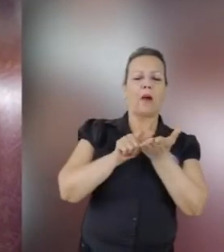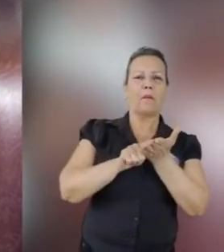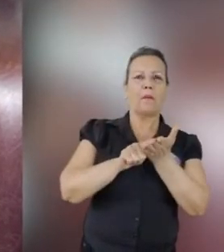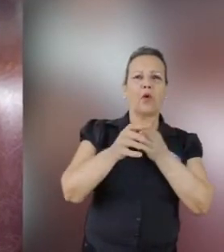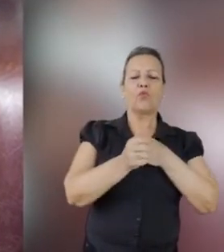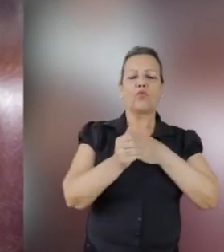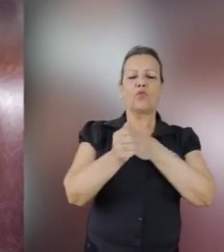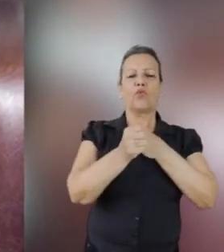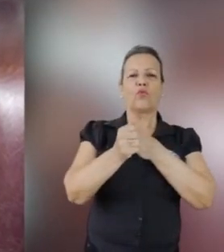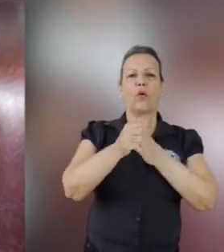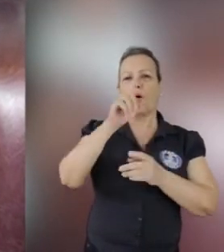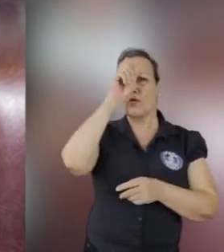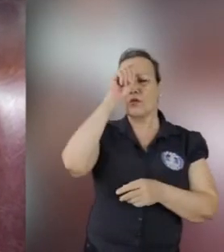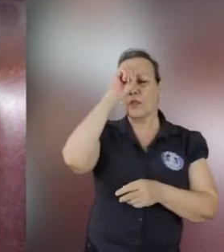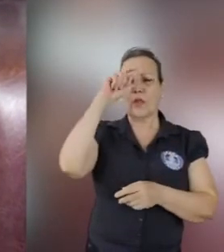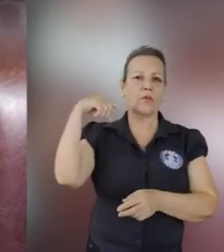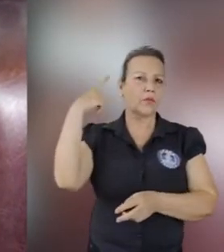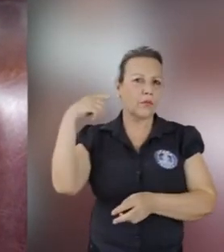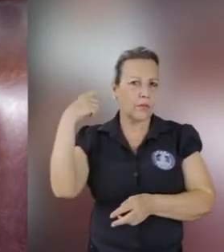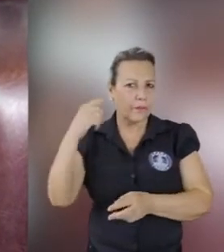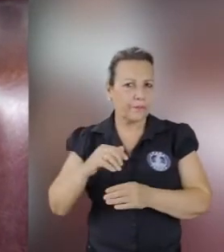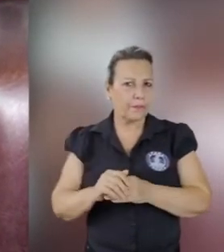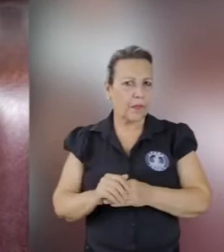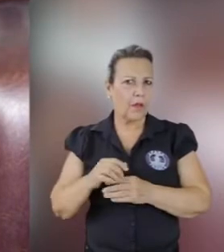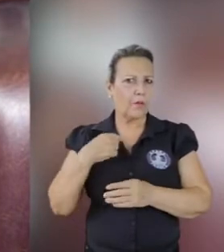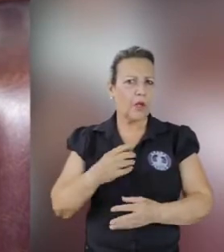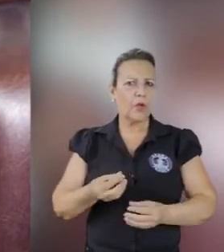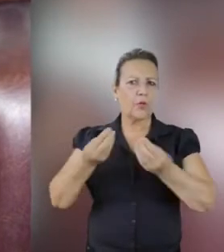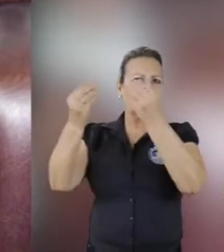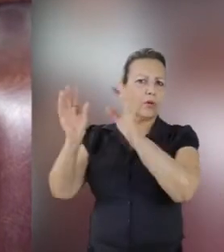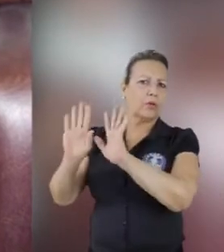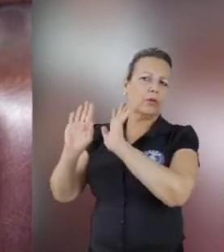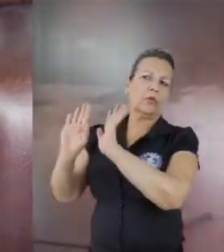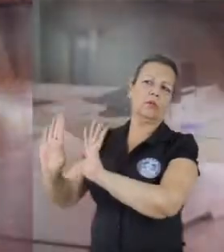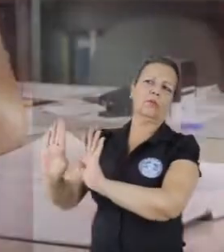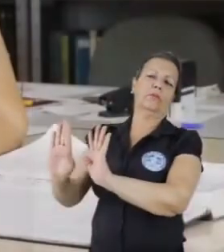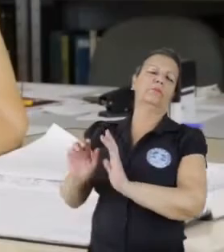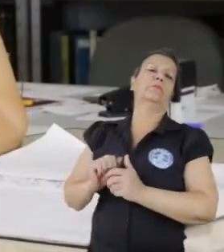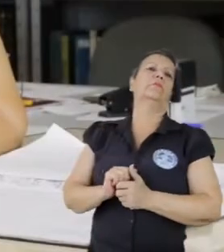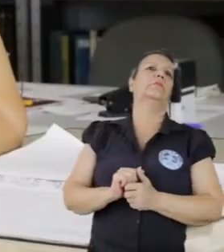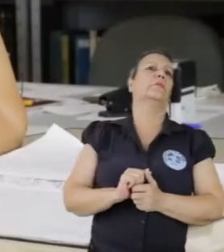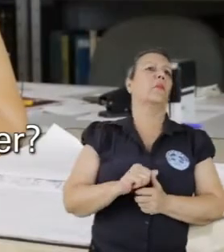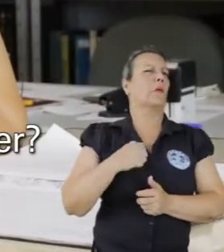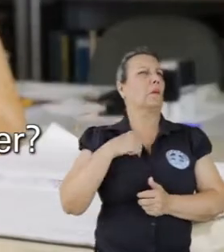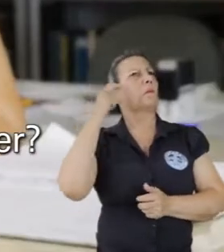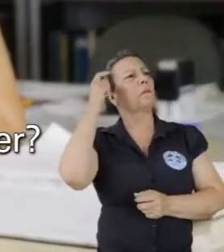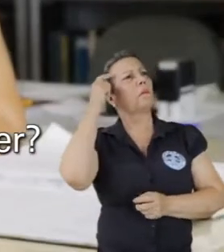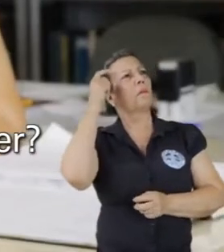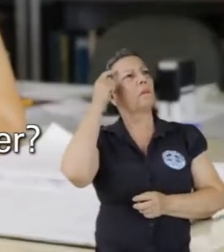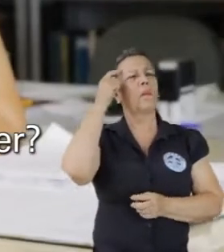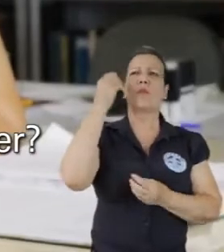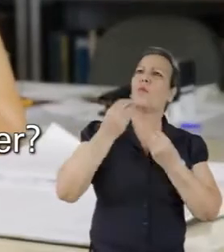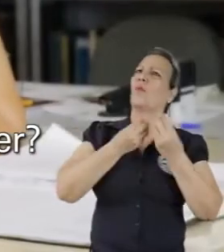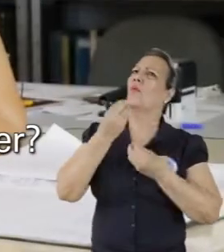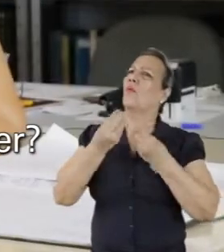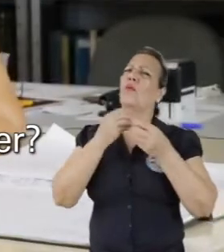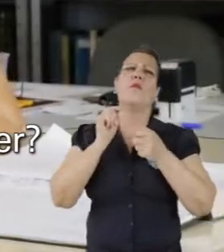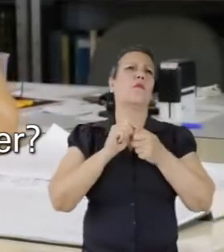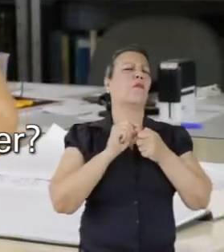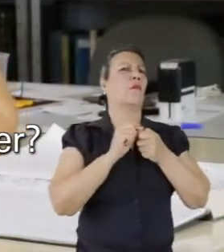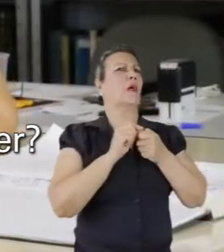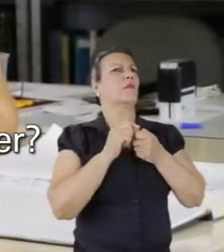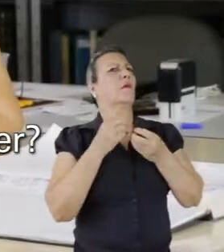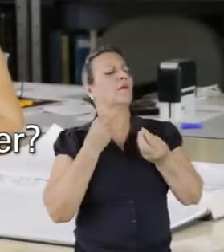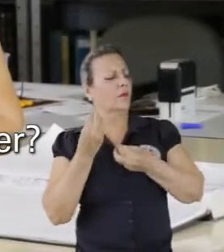encaminhou meu filho para o hospital psiquiatra para que eu internasse ele lá. E eu buscava, como é que